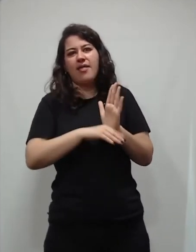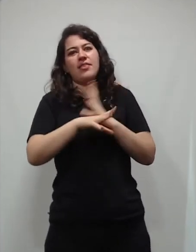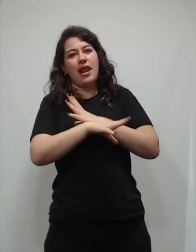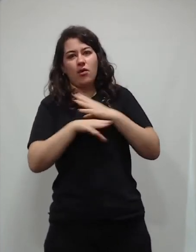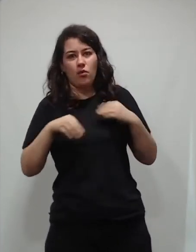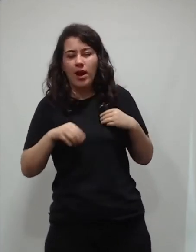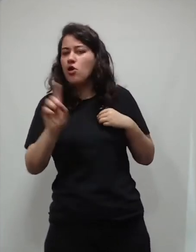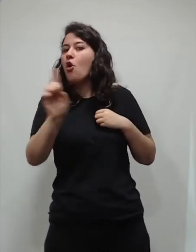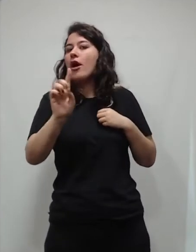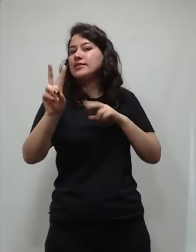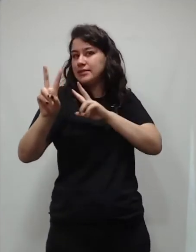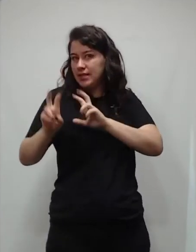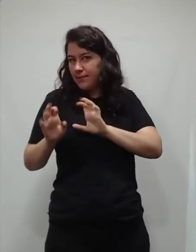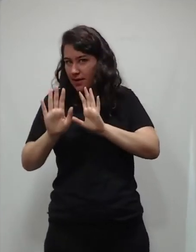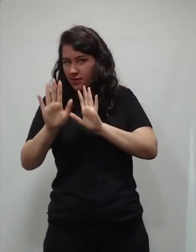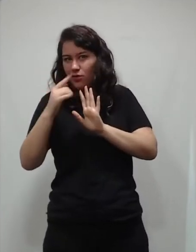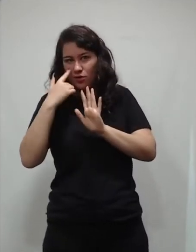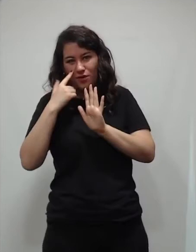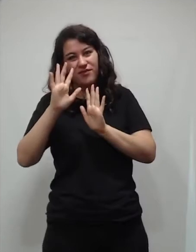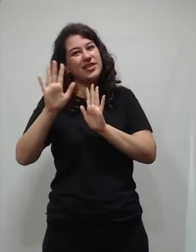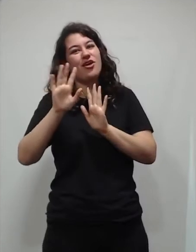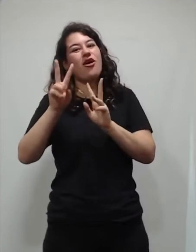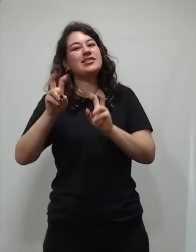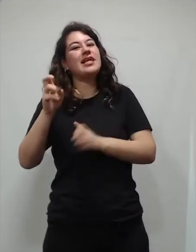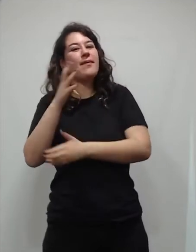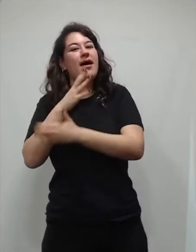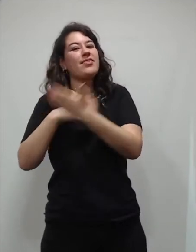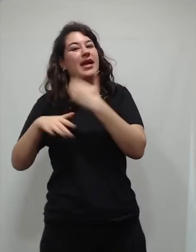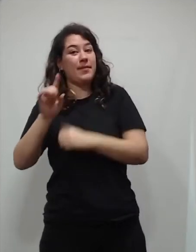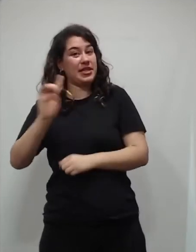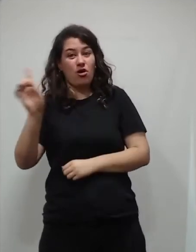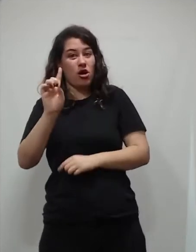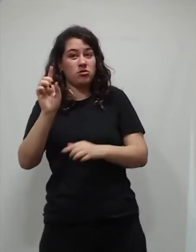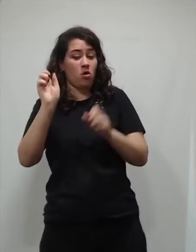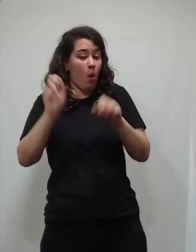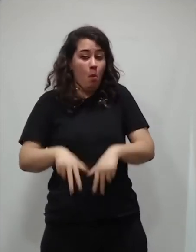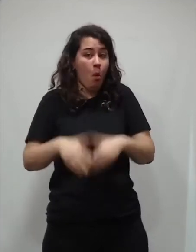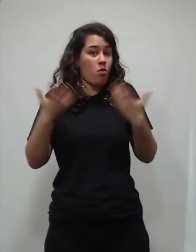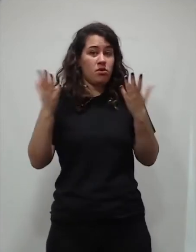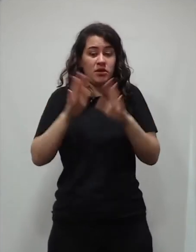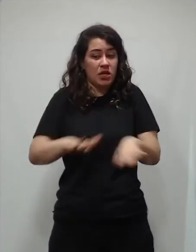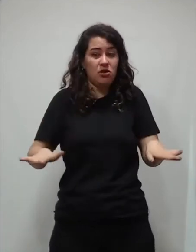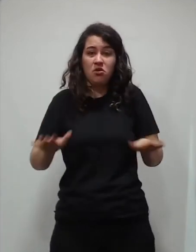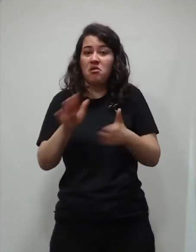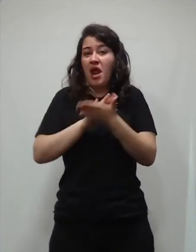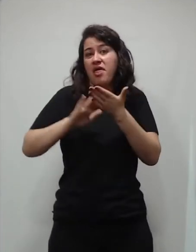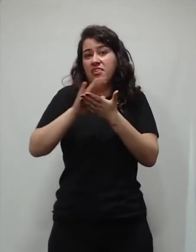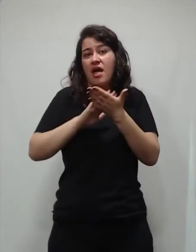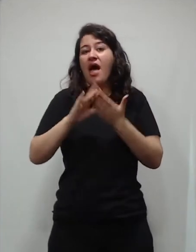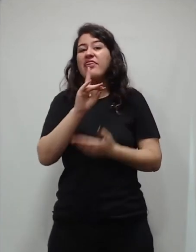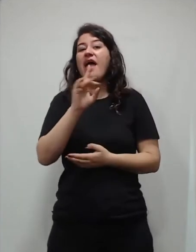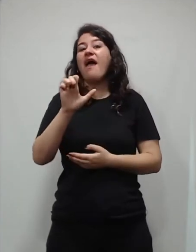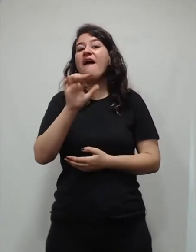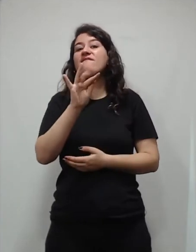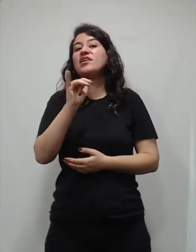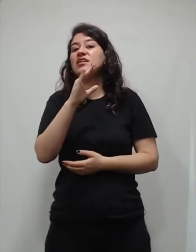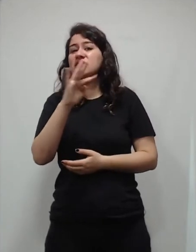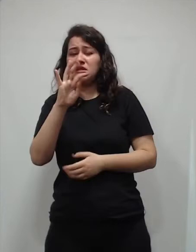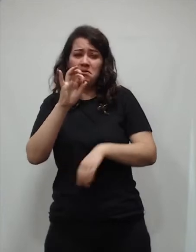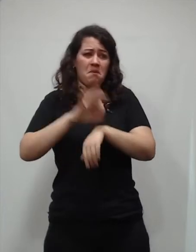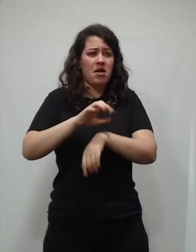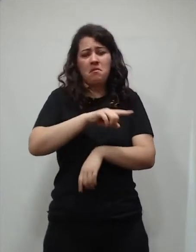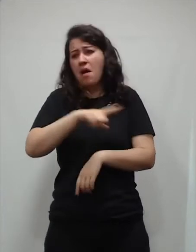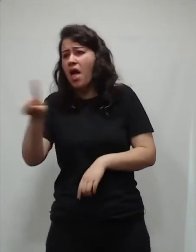curricularmente, no estoy hablando ni siquiera en situación de discapacidad, no hay ningún déficit ahí, que haya habido una intervención